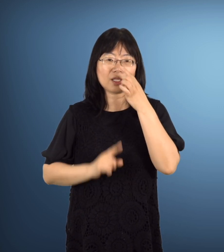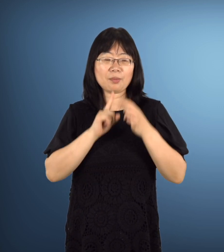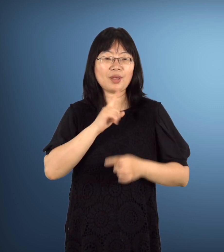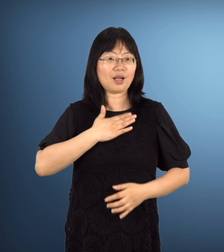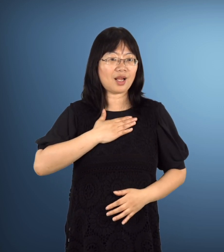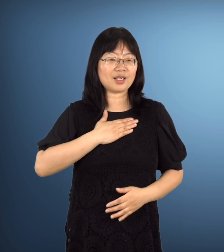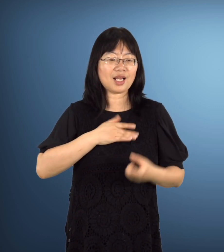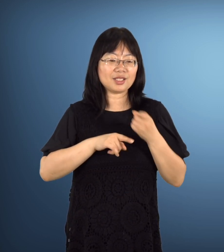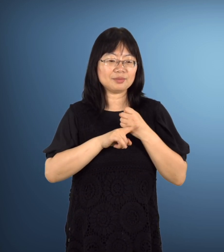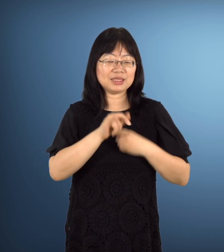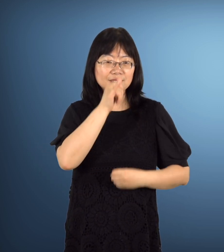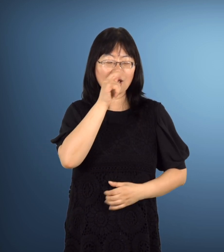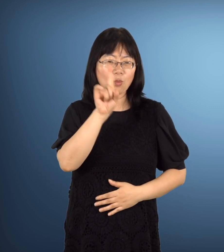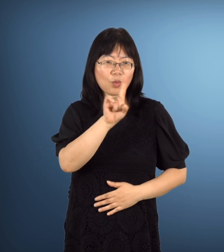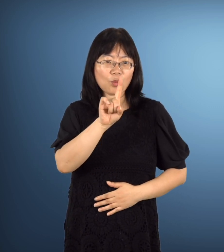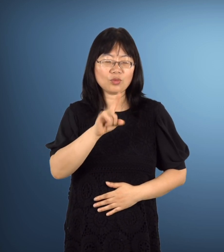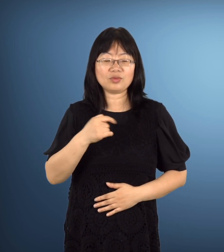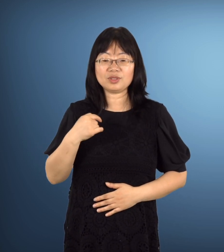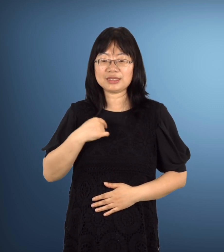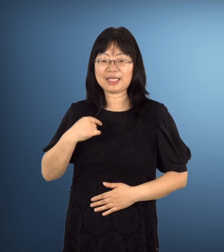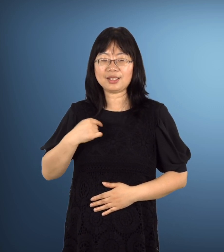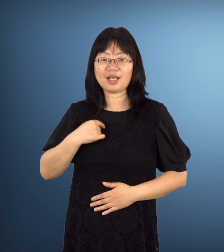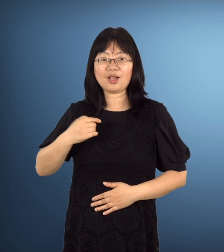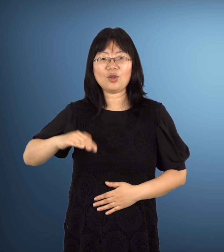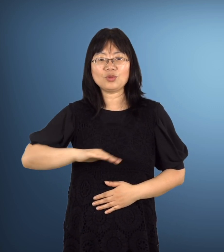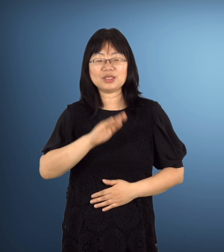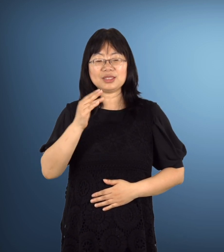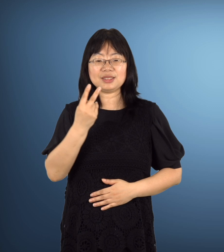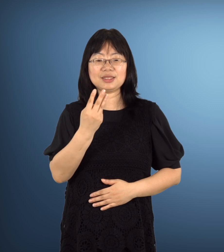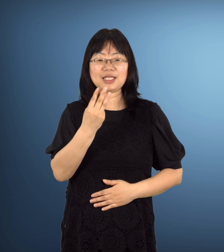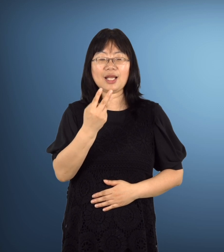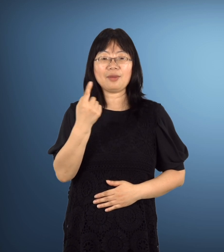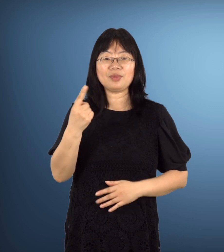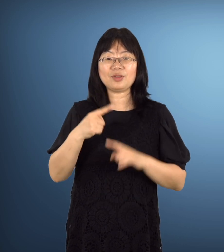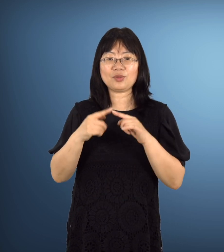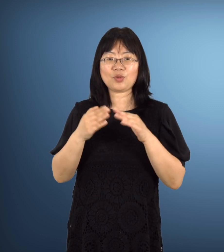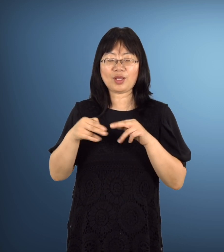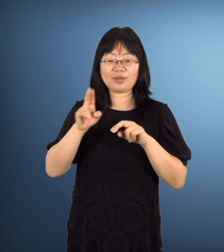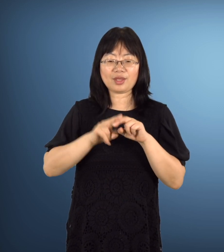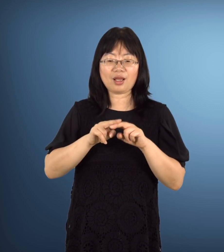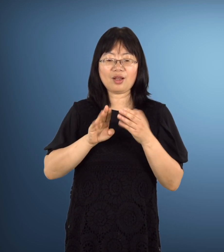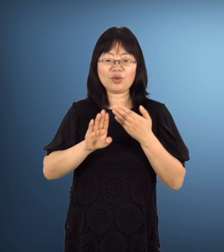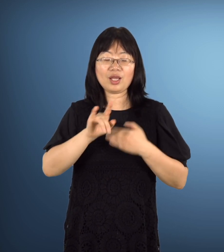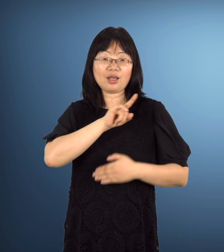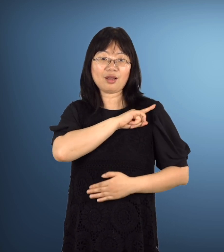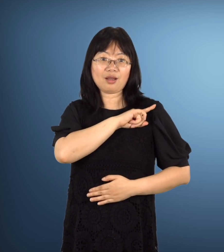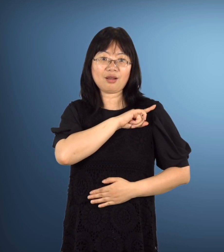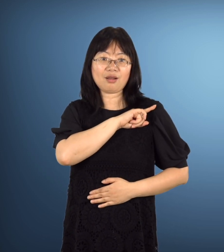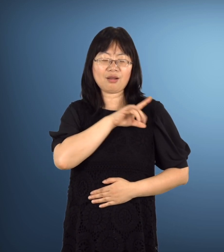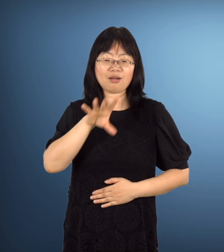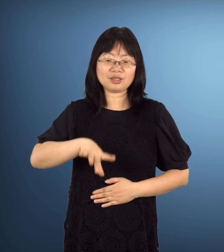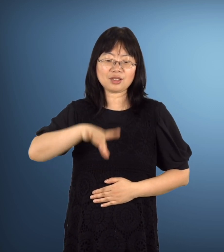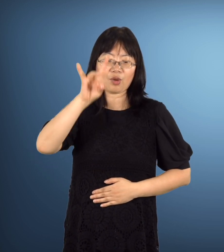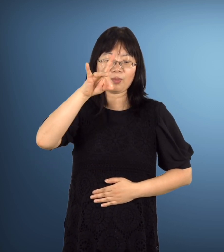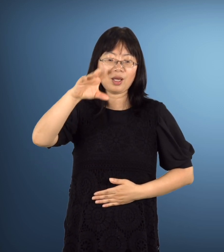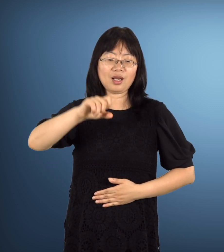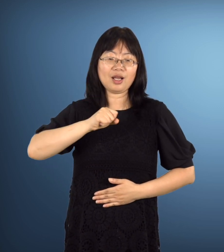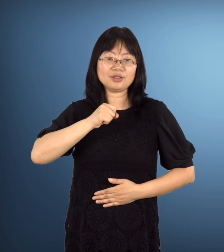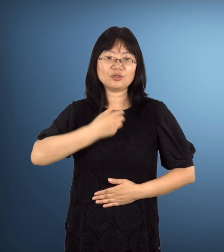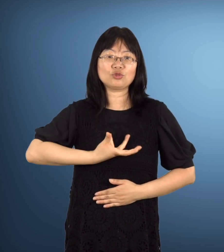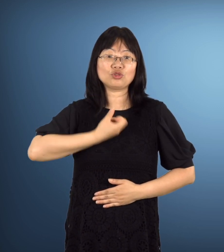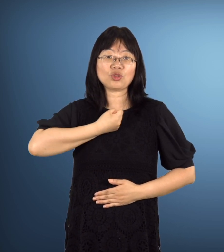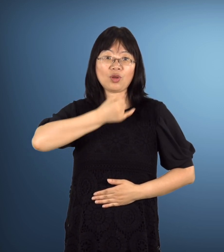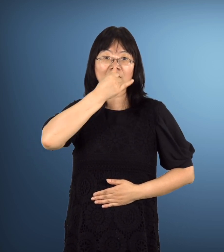아세요? 제가 우리 삼일교회 부임해가지고 가장 처음에 받았던